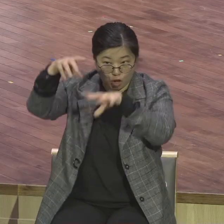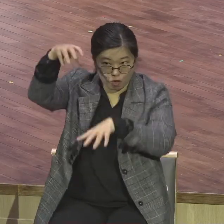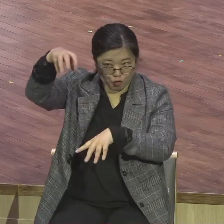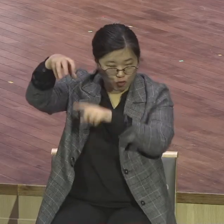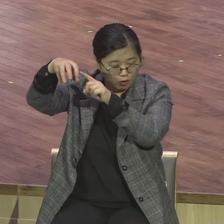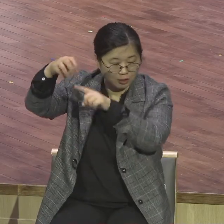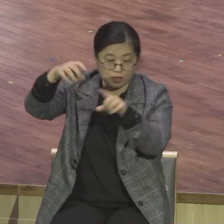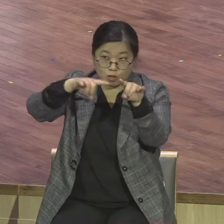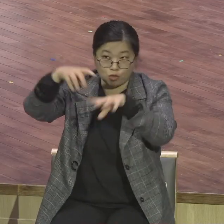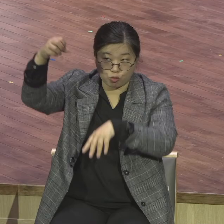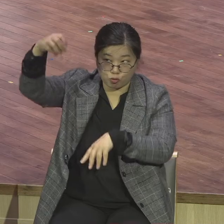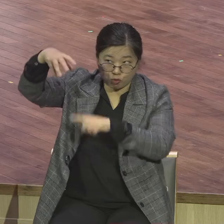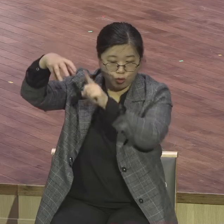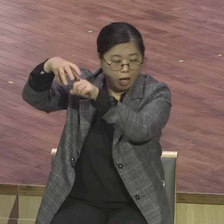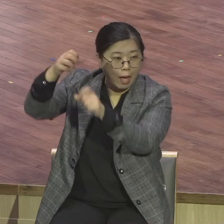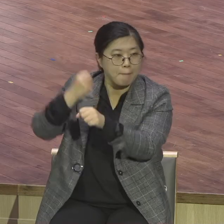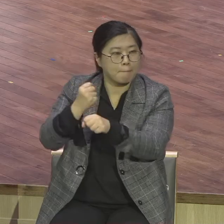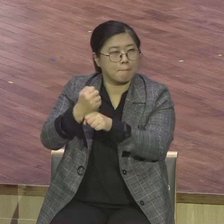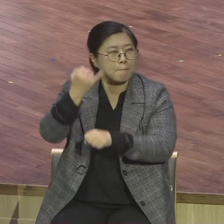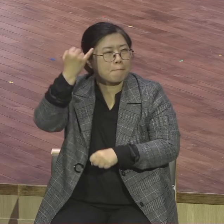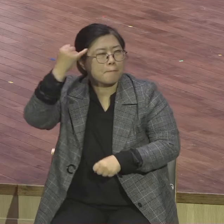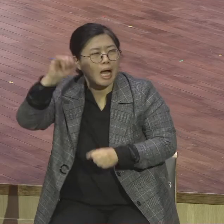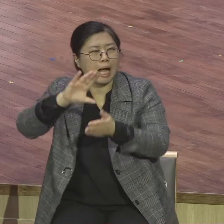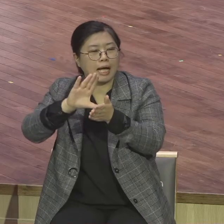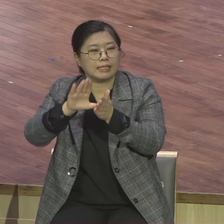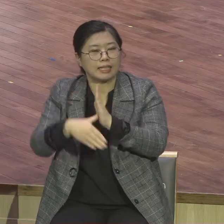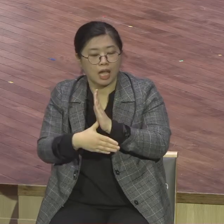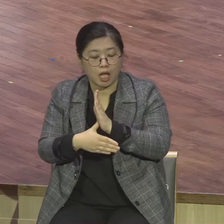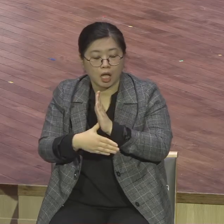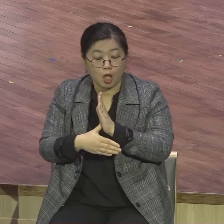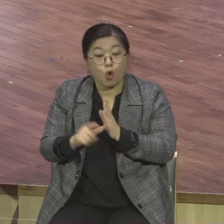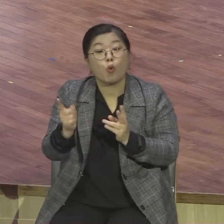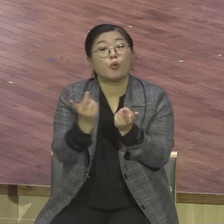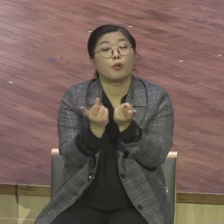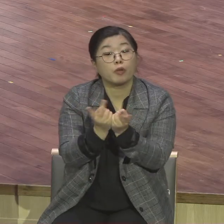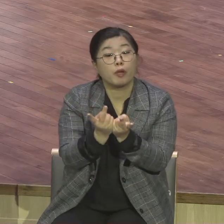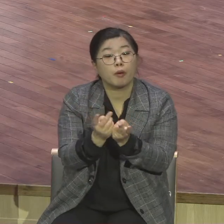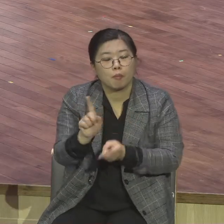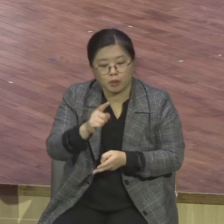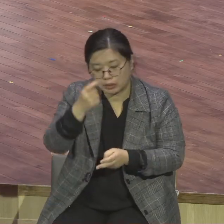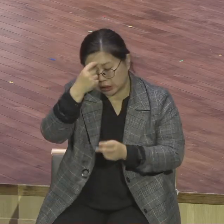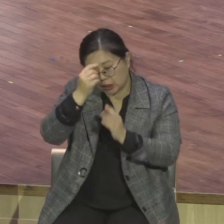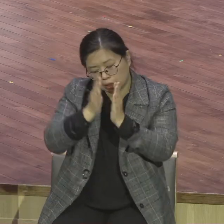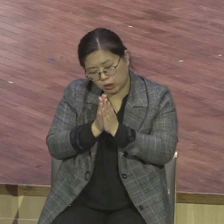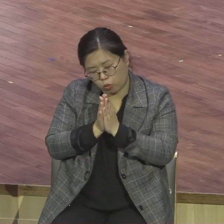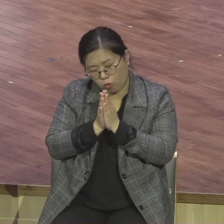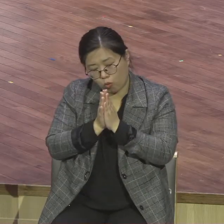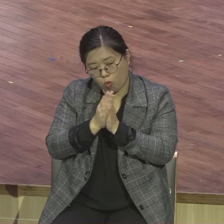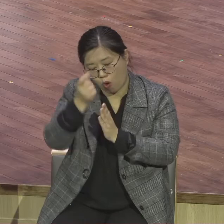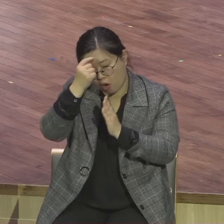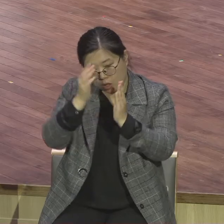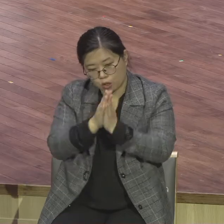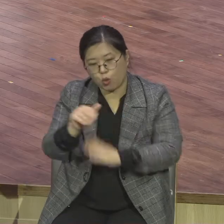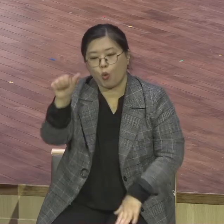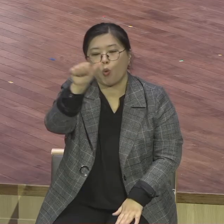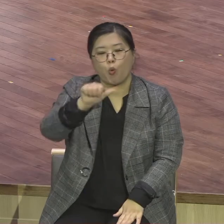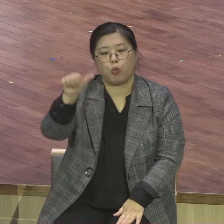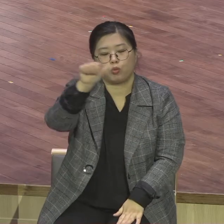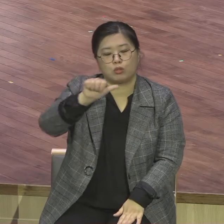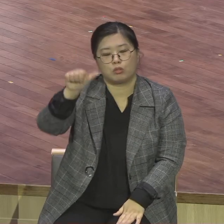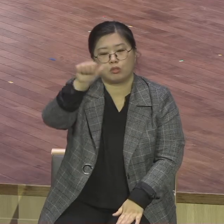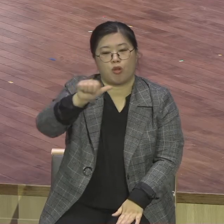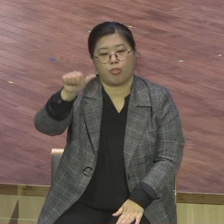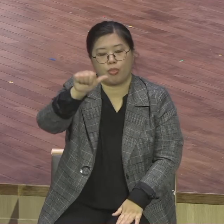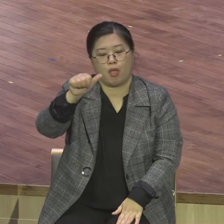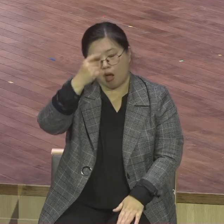분들이 거의 다 보면 하나님 창조주 하나님께 기도해서 그림 한 장이라도 음악 한 곡이라도 세계적인